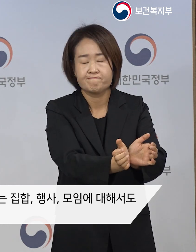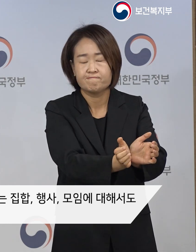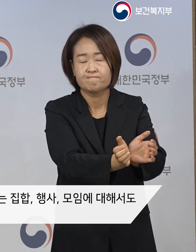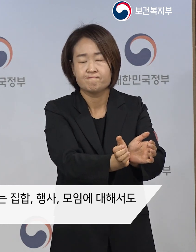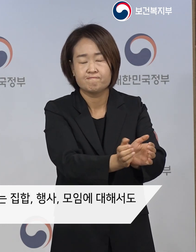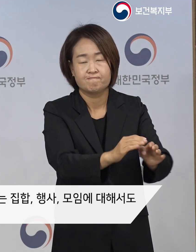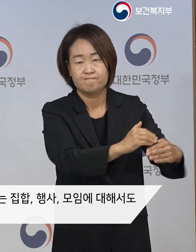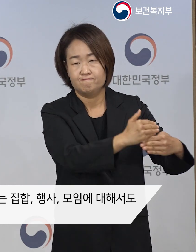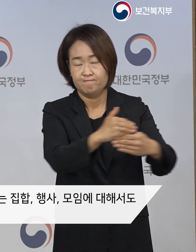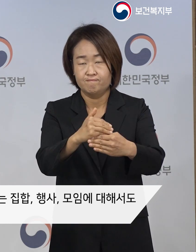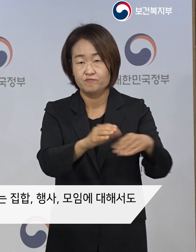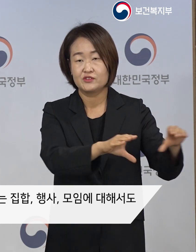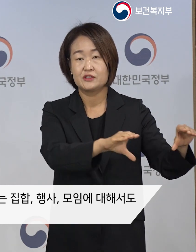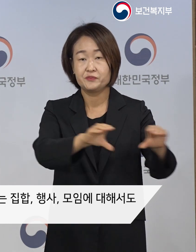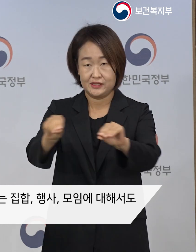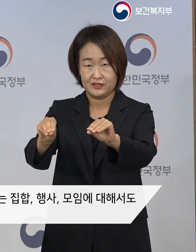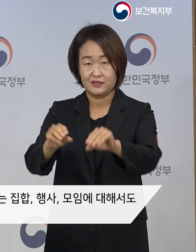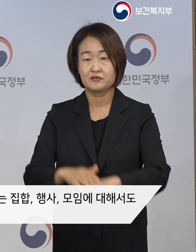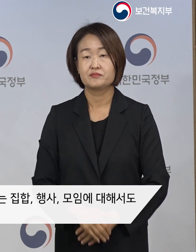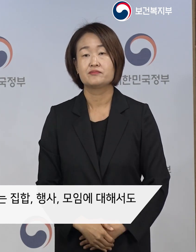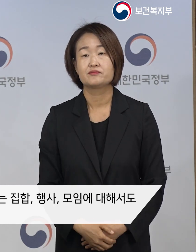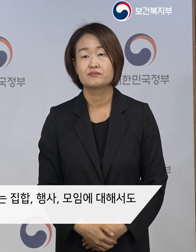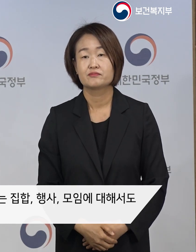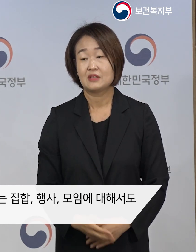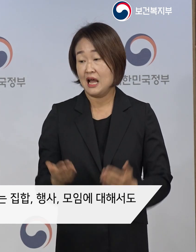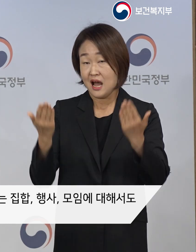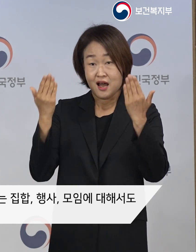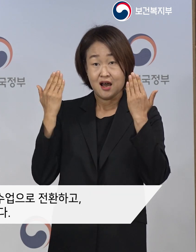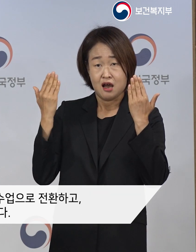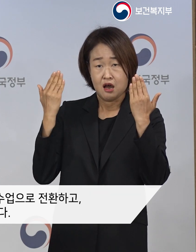모임에 대해서도 집합금지가 실시됩니다.